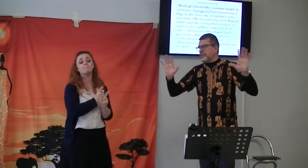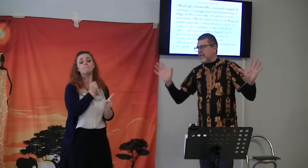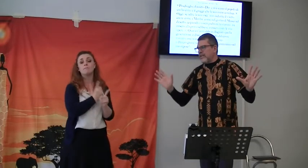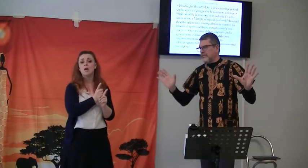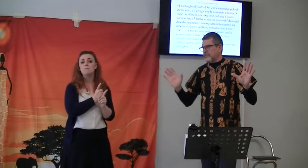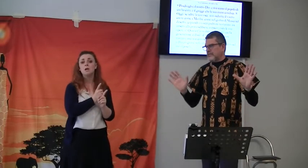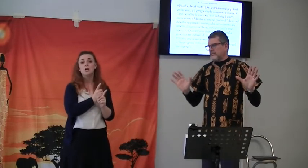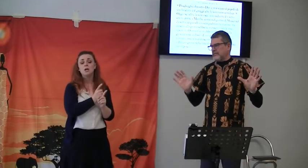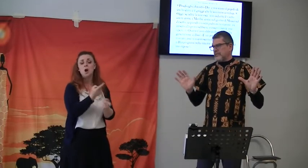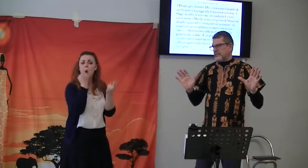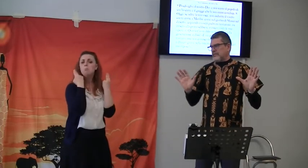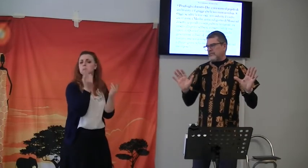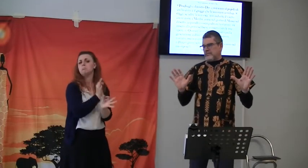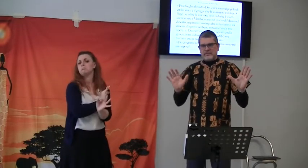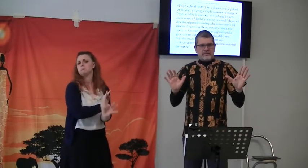niente di speciale,